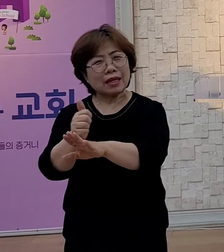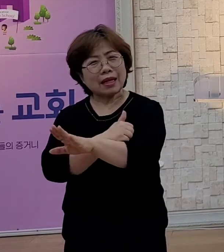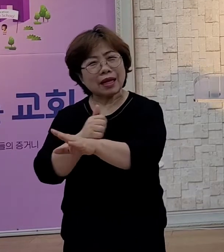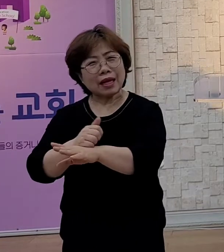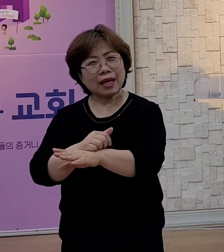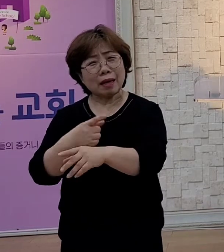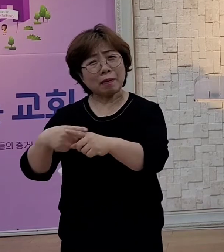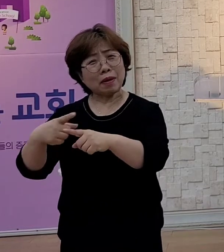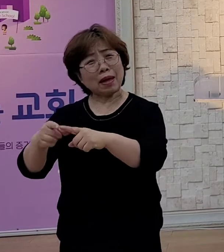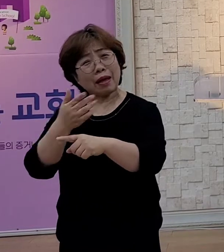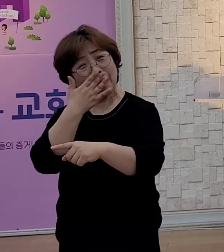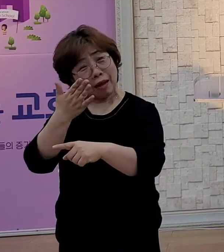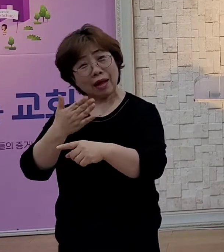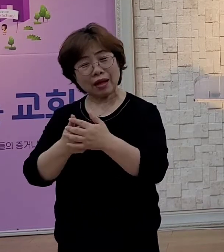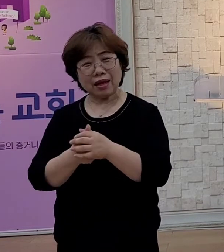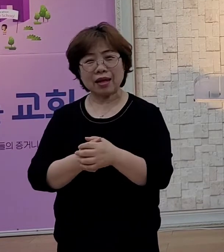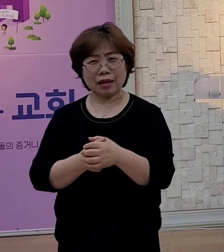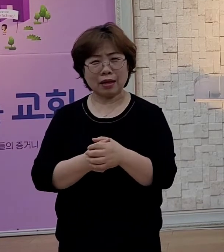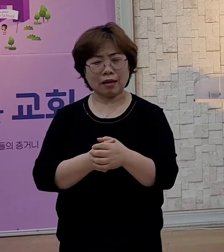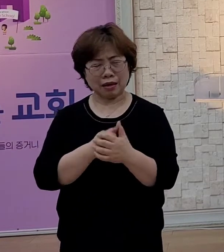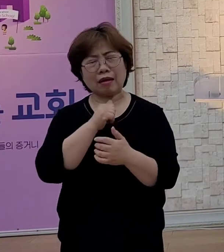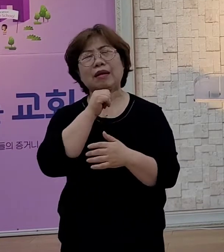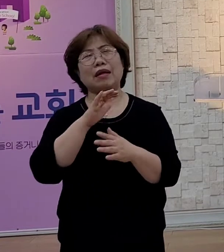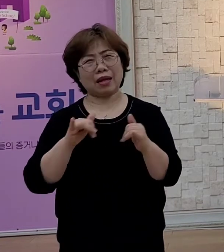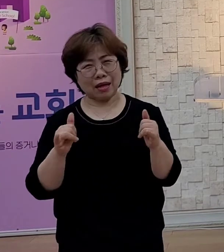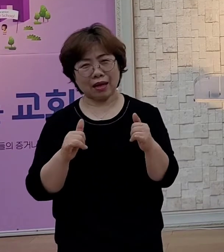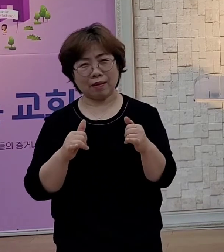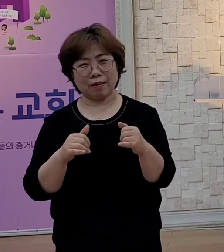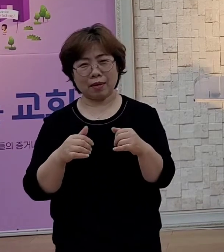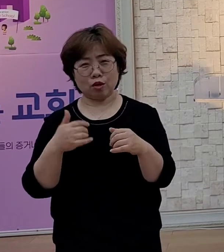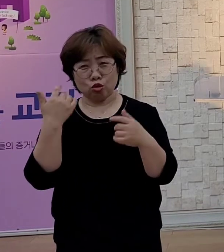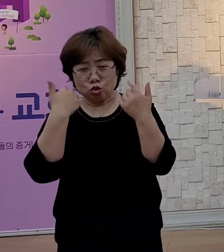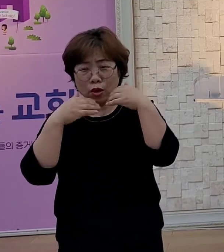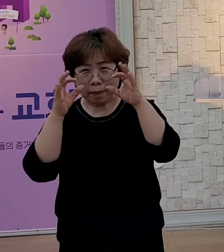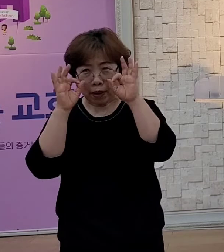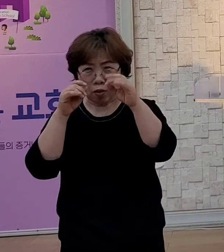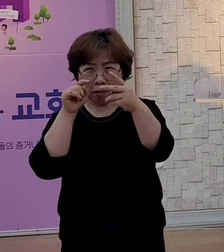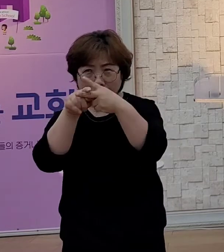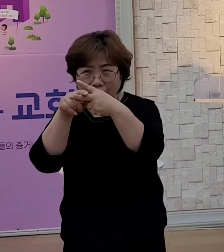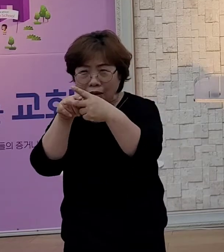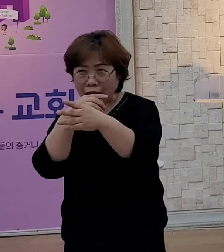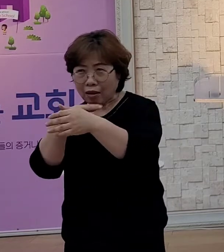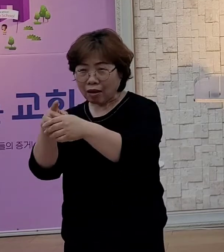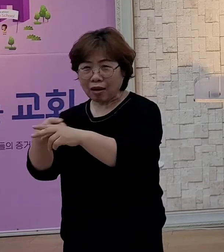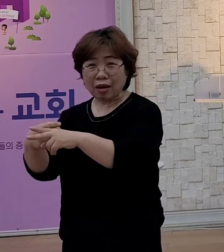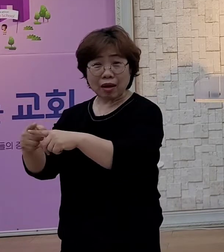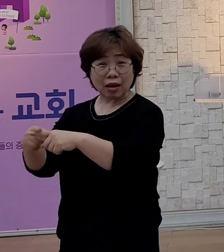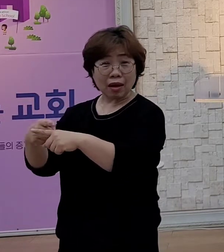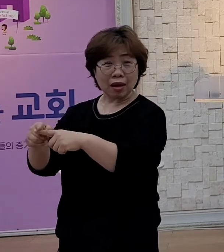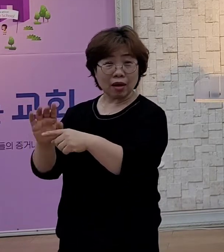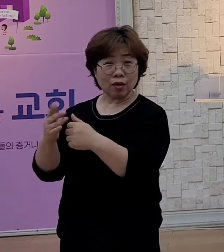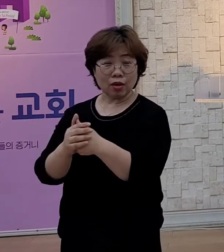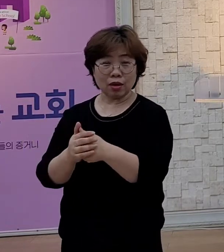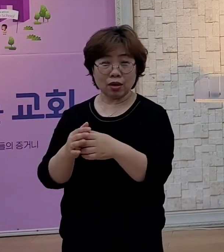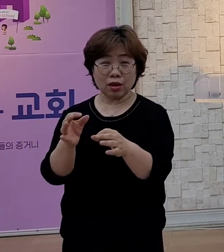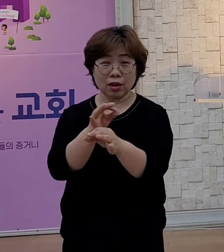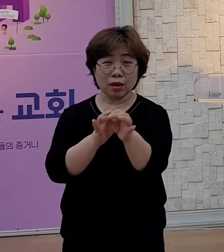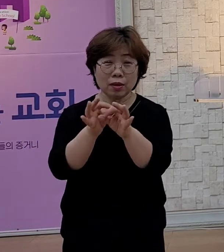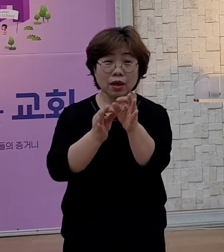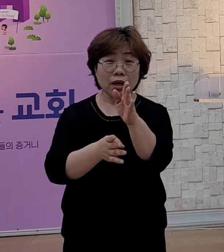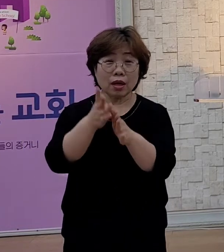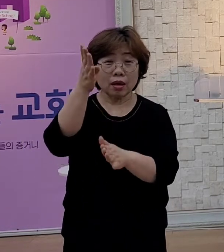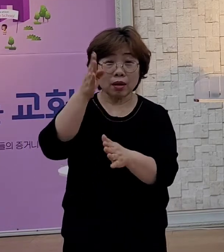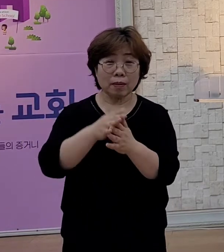사람은 그런데도 못 가는 가난한 사람이다. 여러분 단번에 압니다. 여러분 백화점에 가면 1층에 뭐가 있는 줄 아세요?